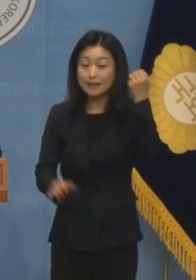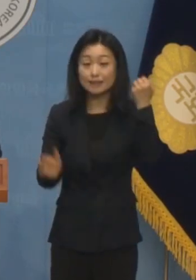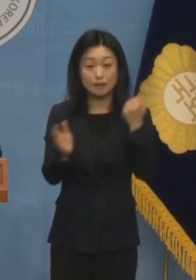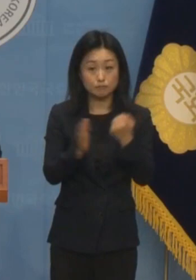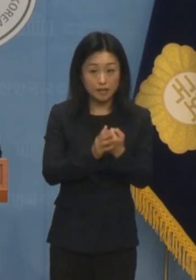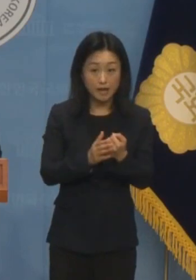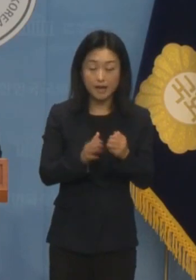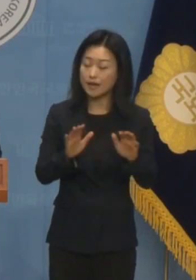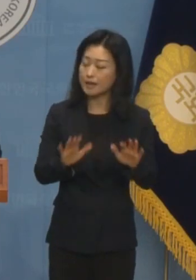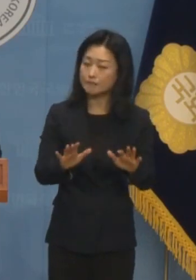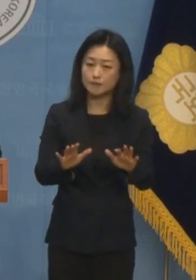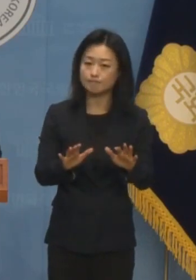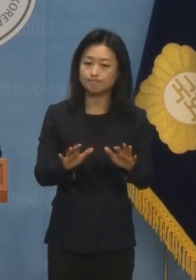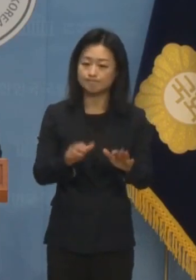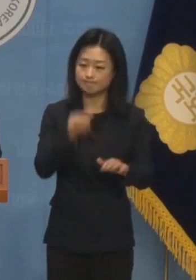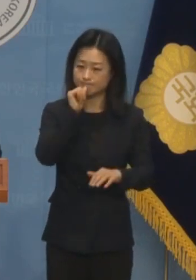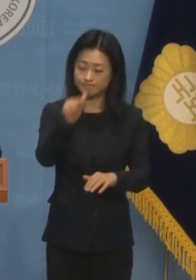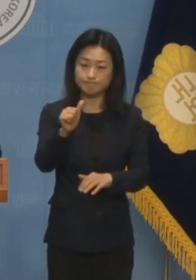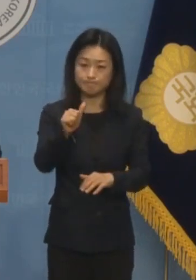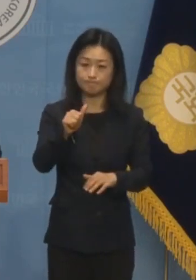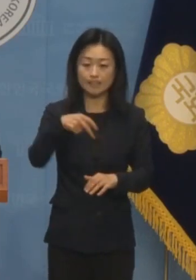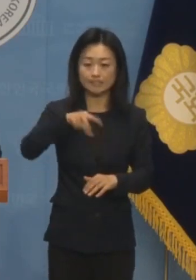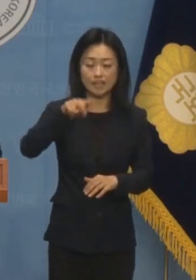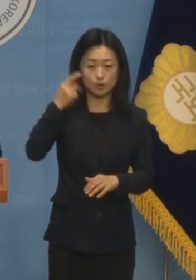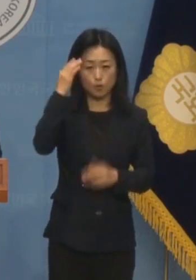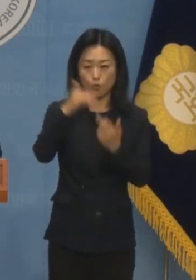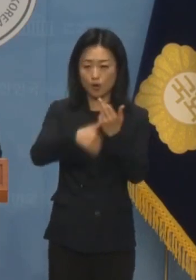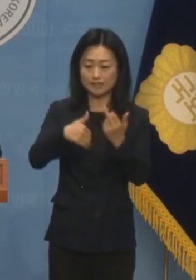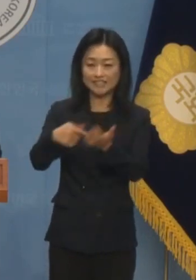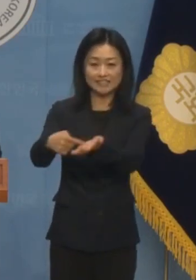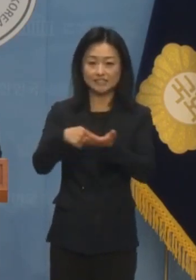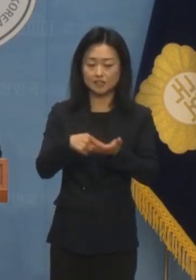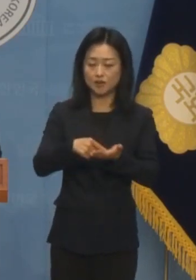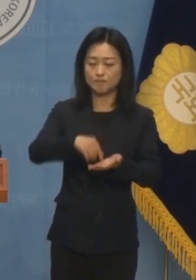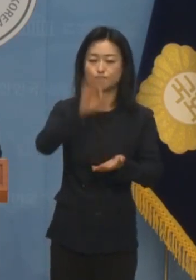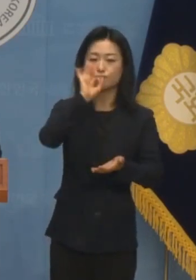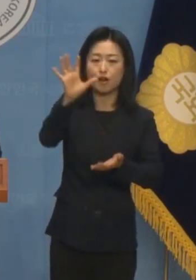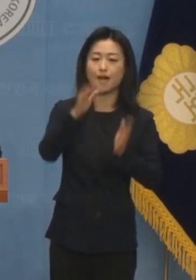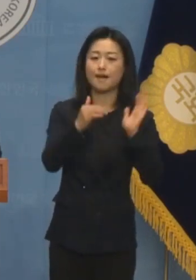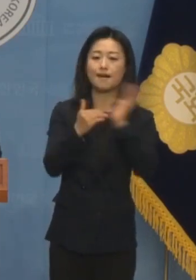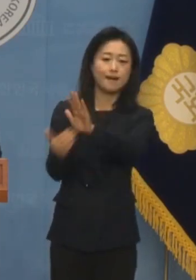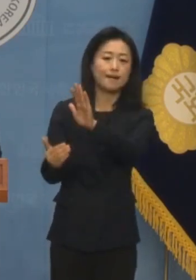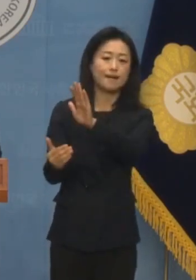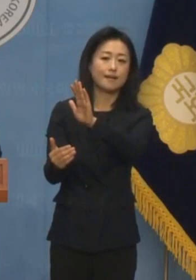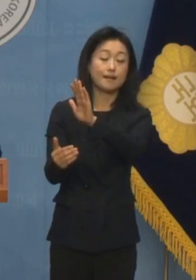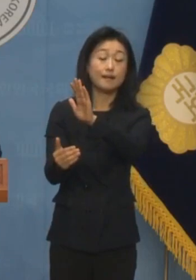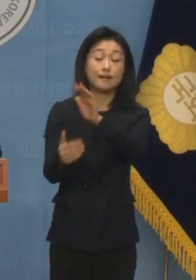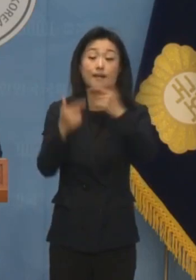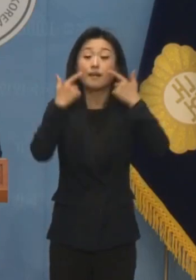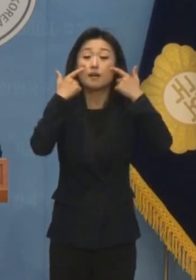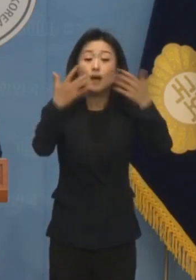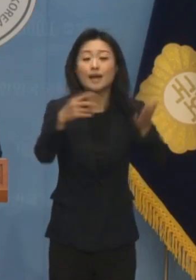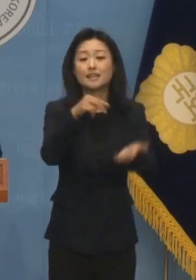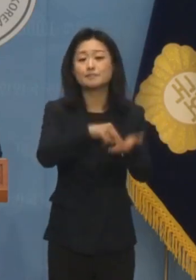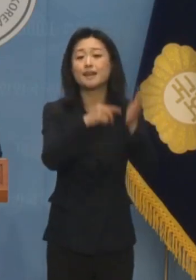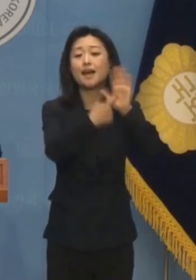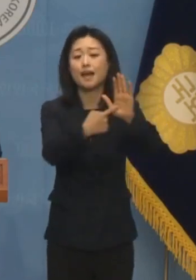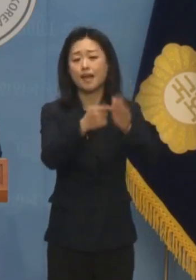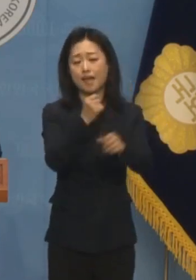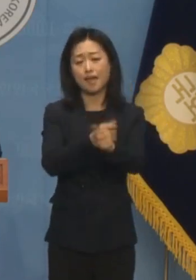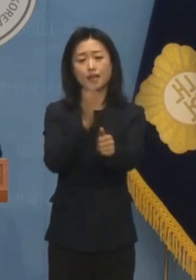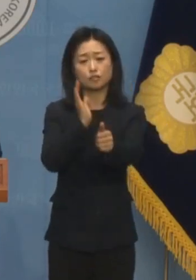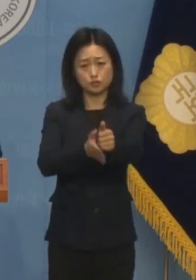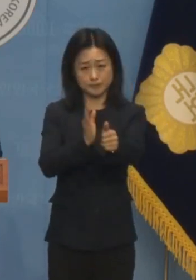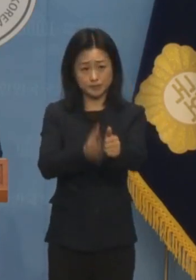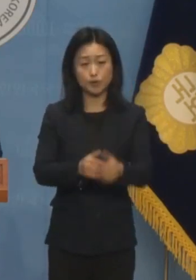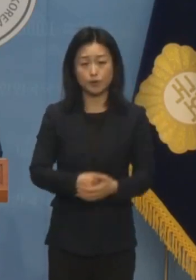때문에 이번 사도광산 세계유산 등제 신청 자체를 받아들일 수없 없다는 입장을 강하게